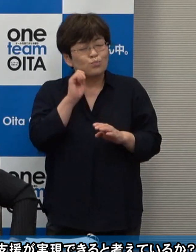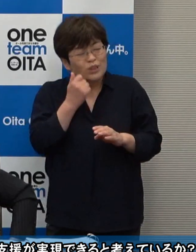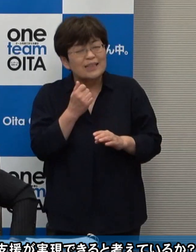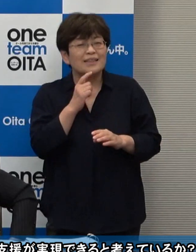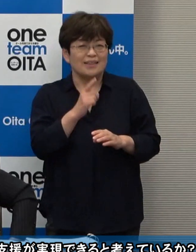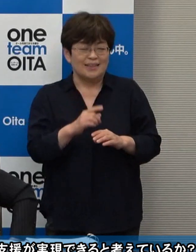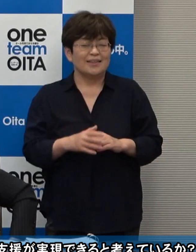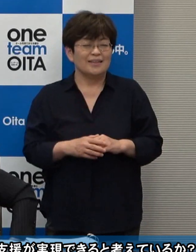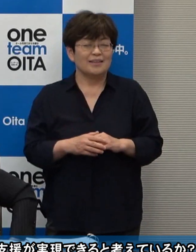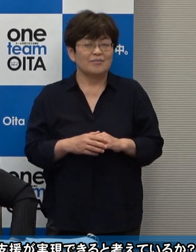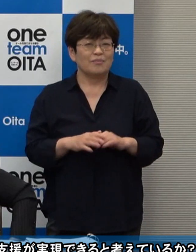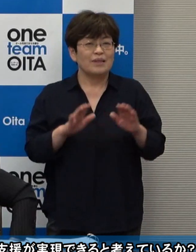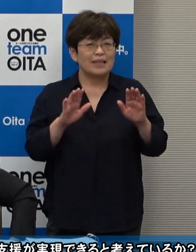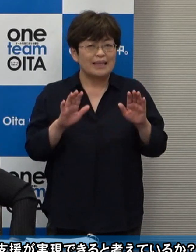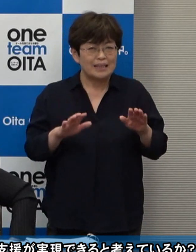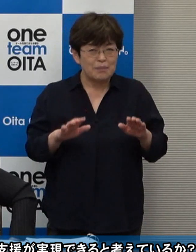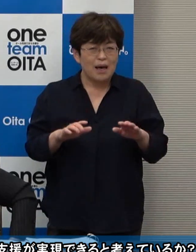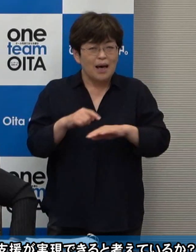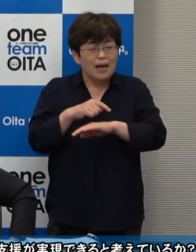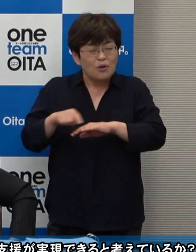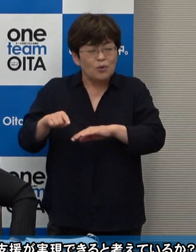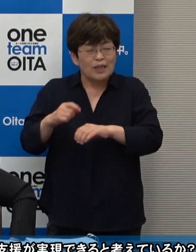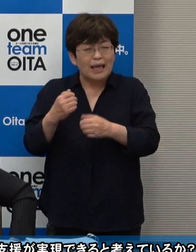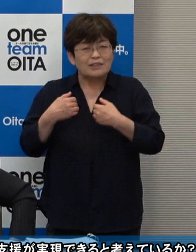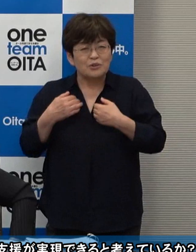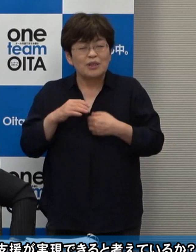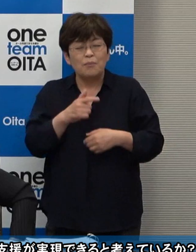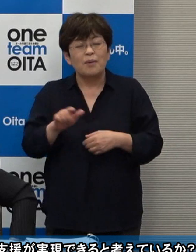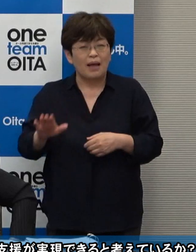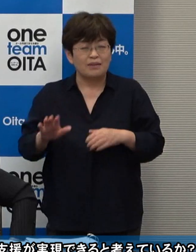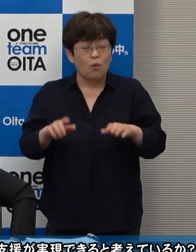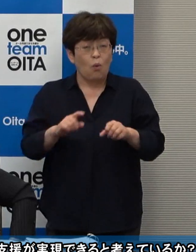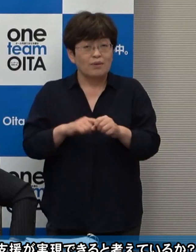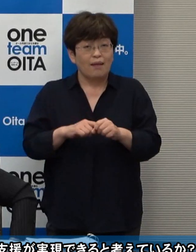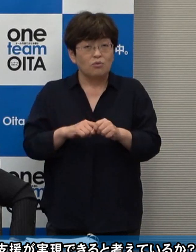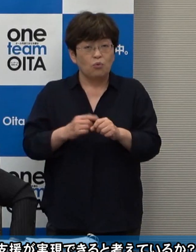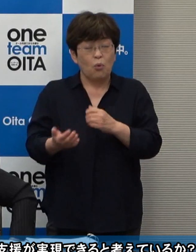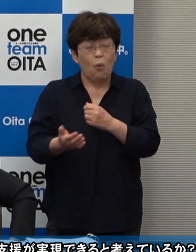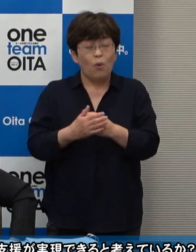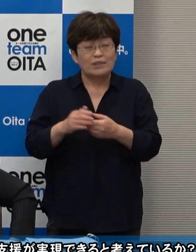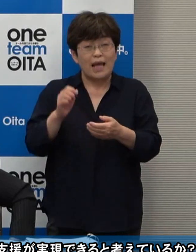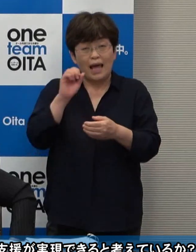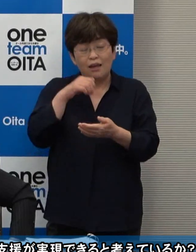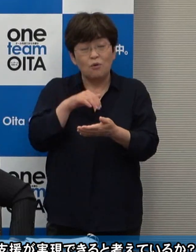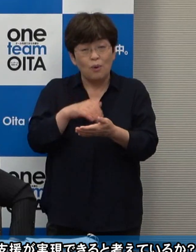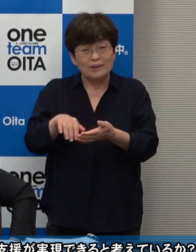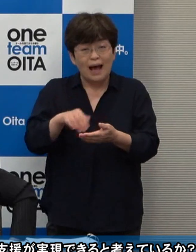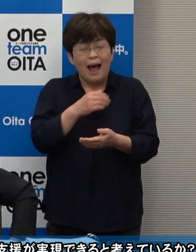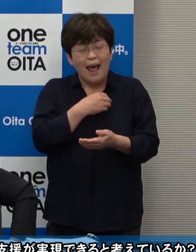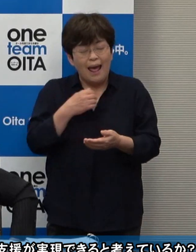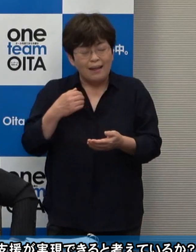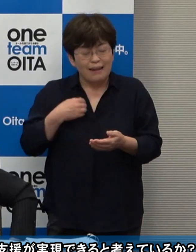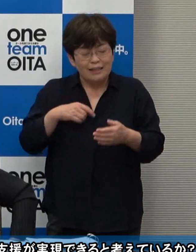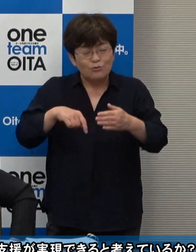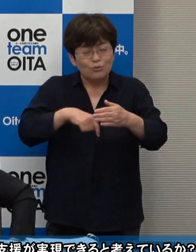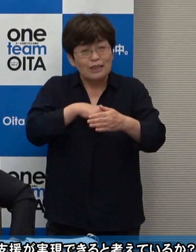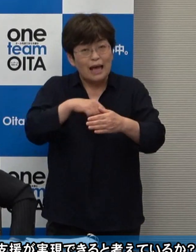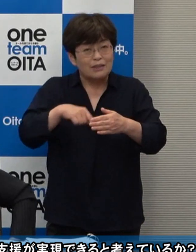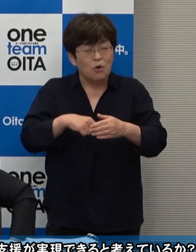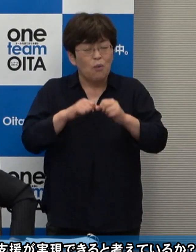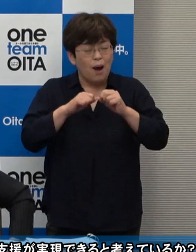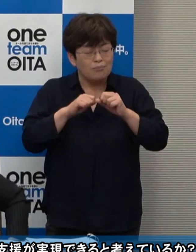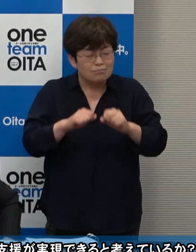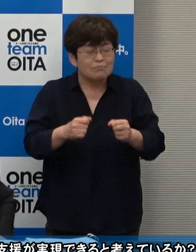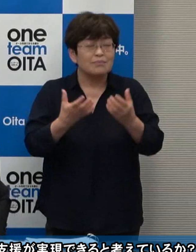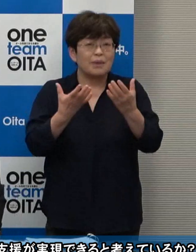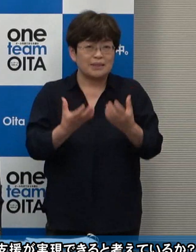しなければいけないことがあります。今年度の補正予算でできる限りのことはやったつもりです